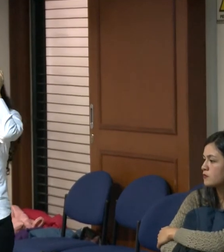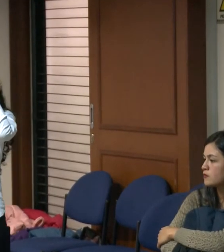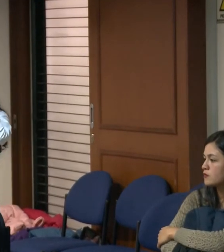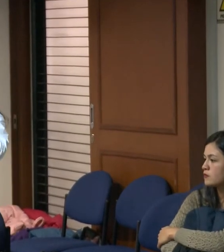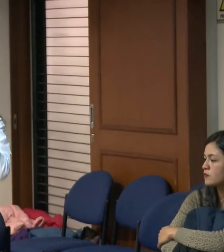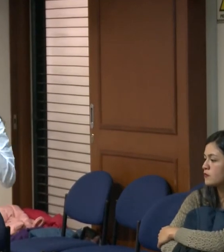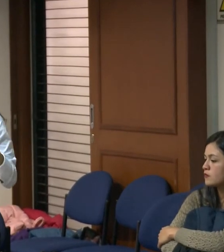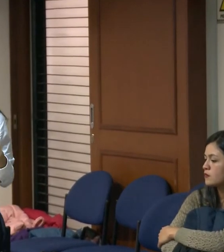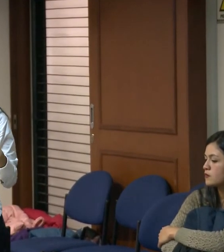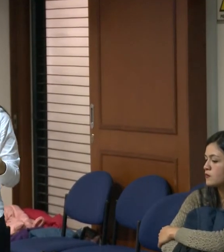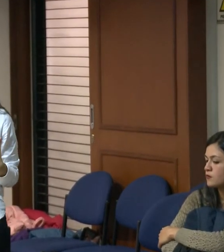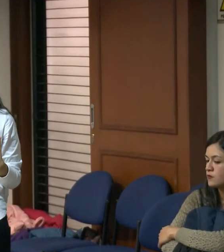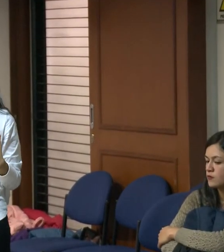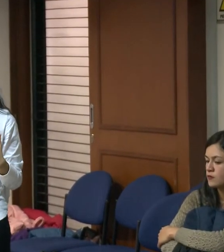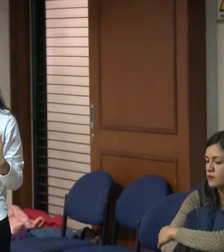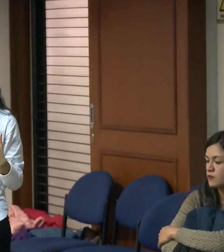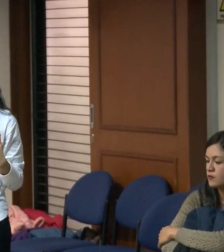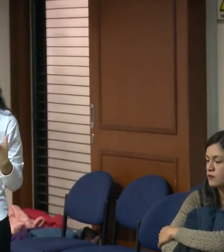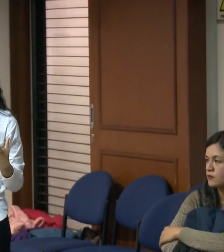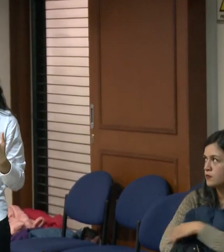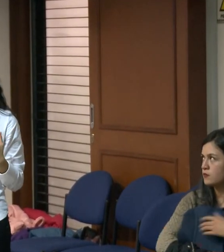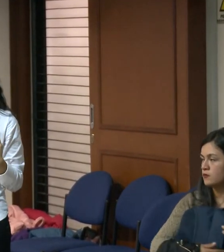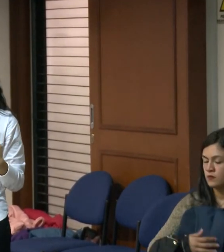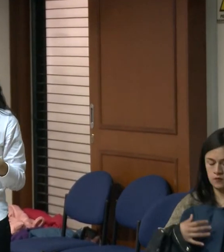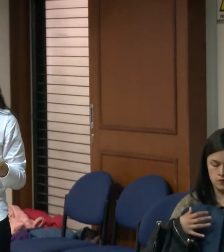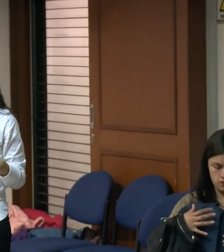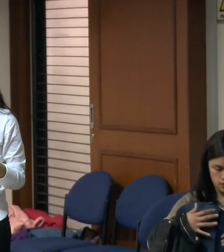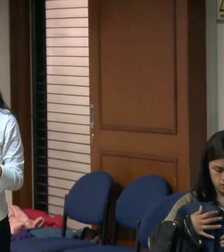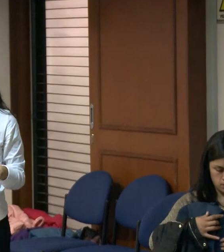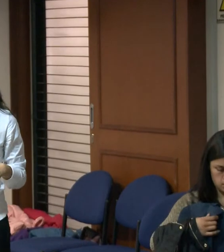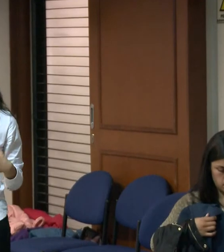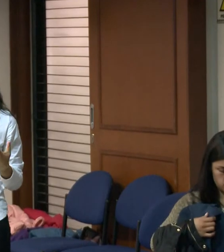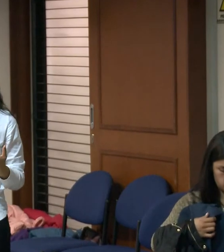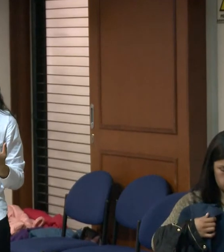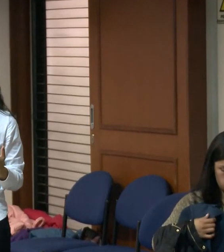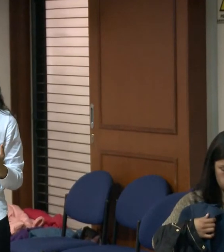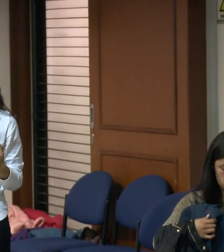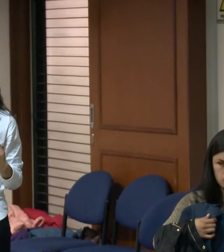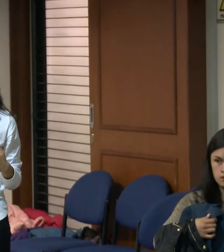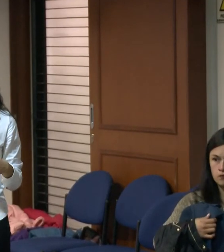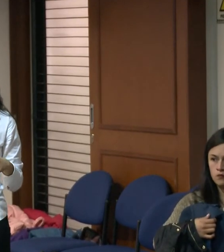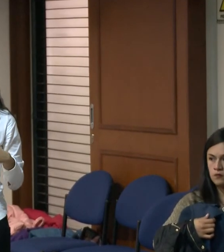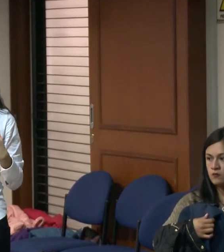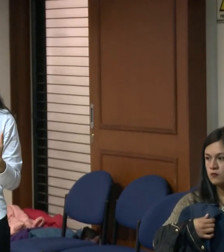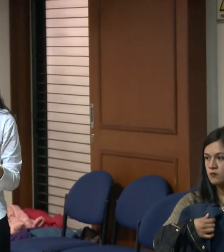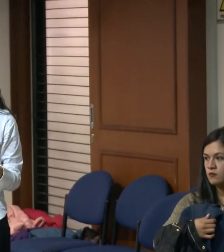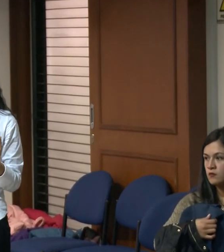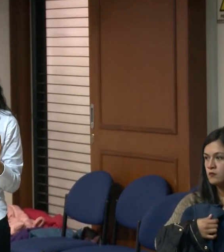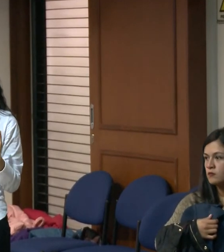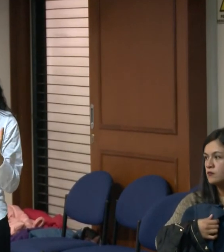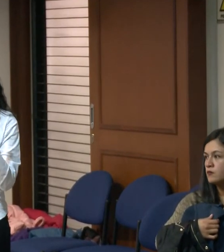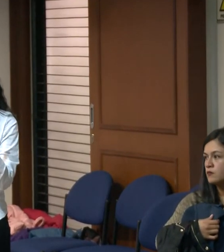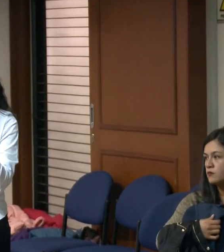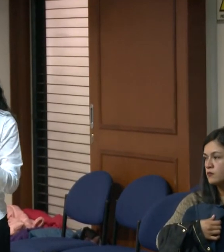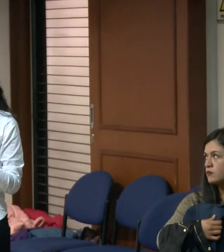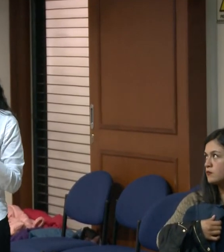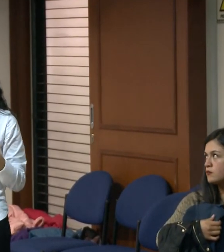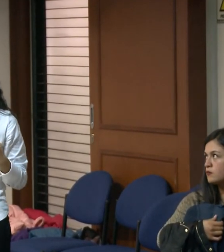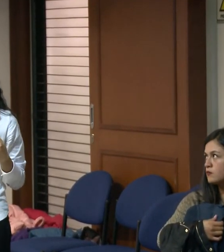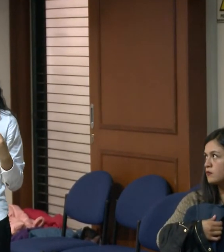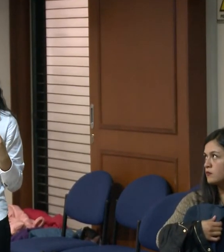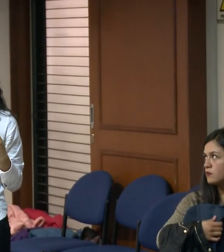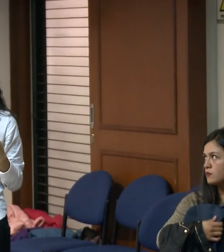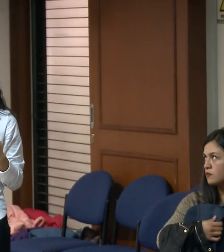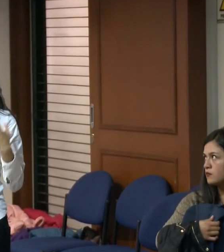anteriormente, se trató de utilizar los lenguajes artísticos como estrategia pedagógica, permitiendo el reconocimiento del otro,